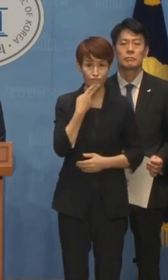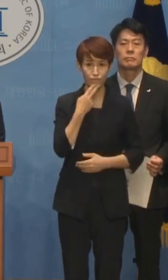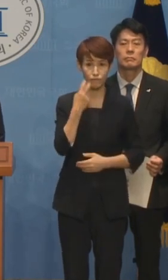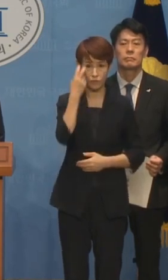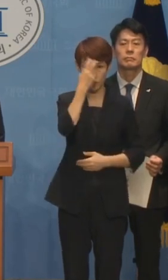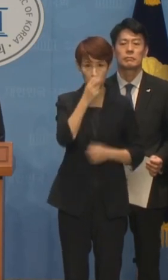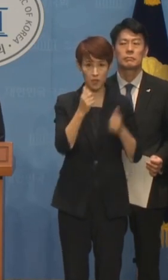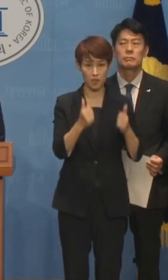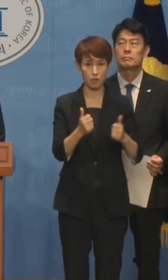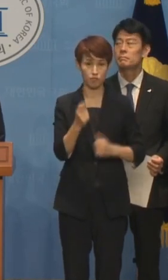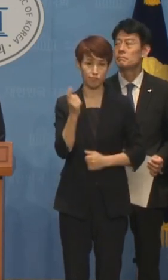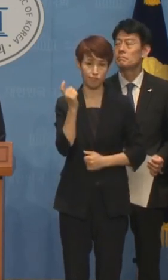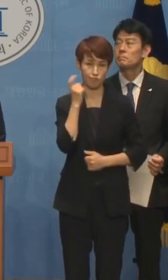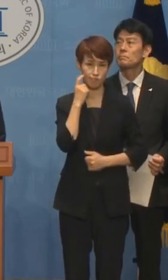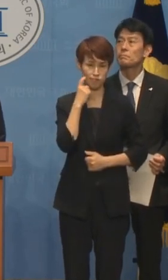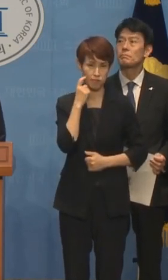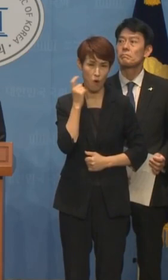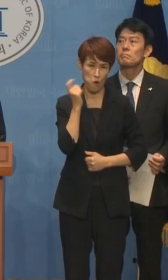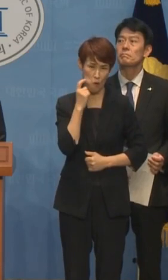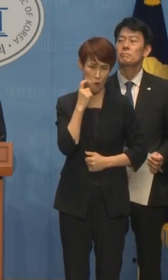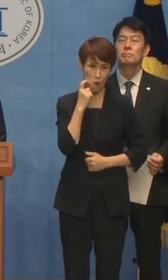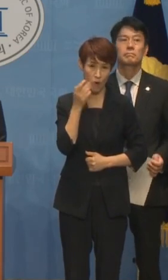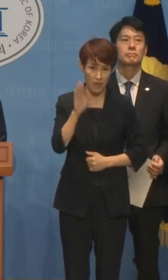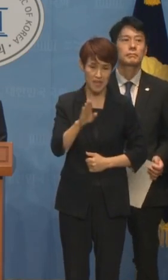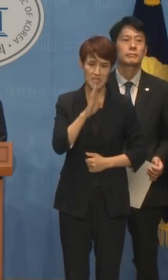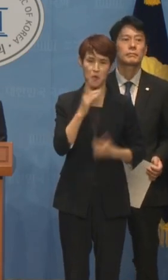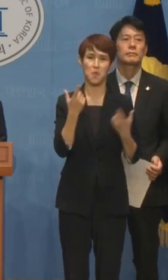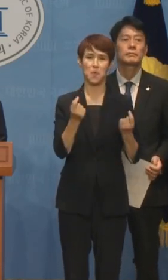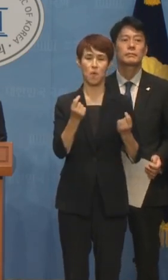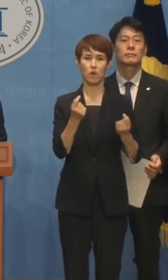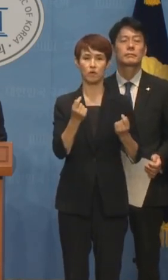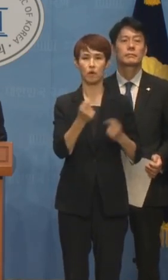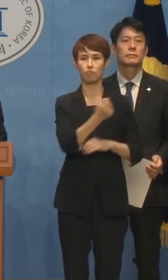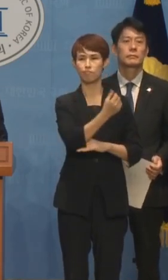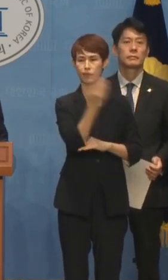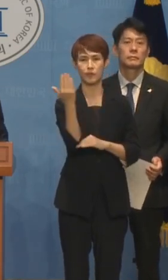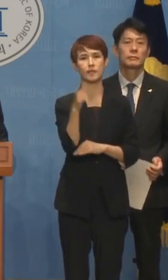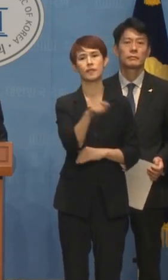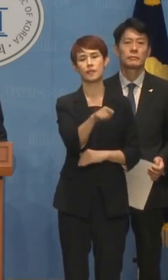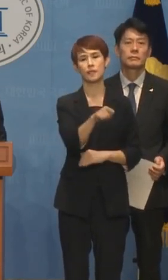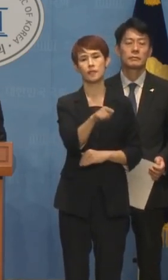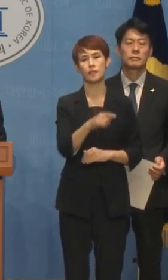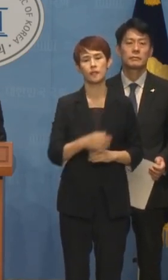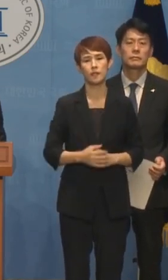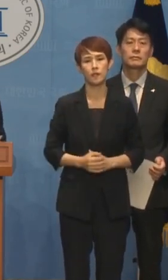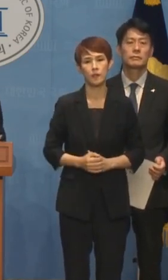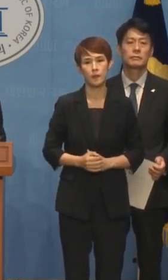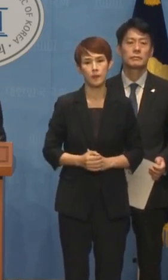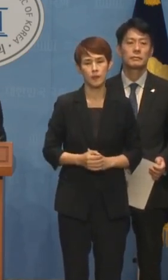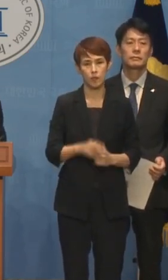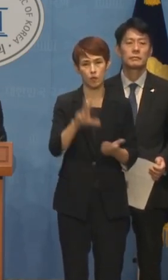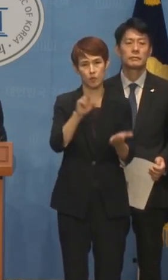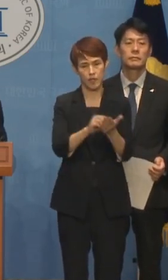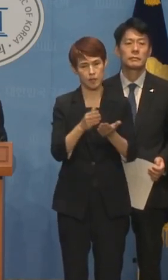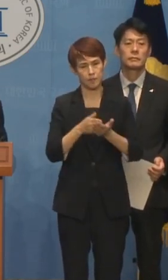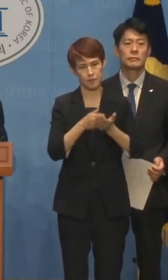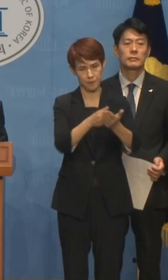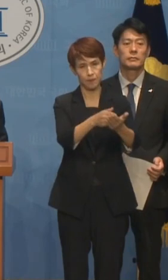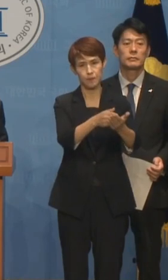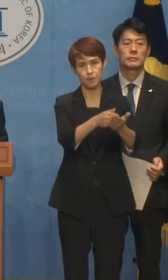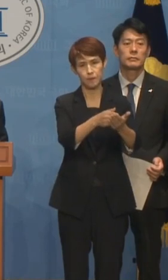허위의 사실을 가지고 마치 진실인 양 여론 호도하고 있어서 그 부분에 대한 문제 제기를 하고,